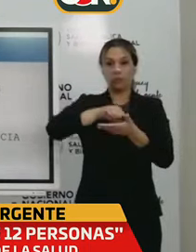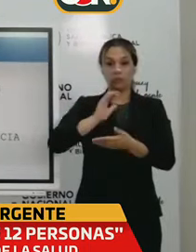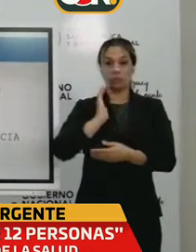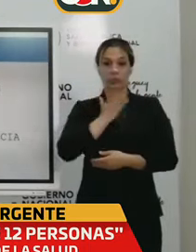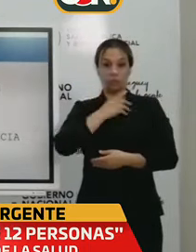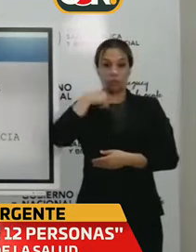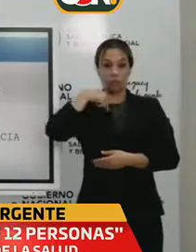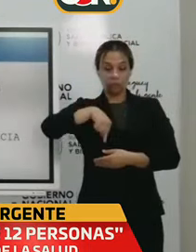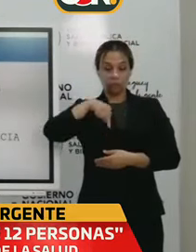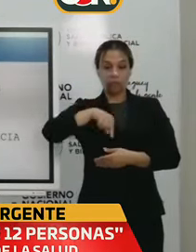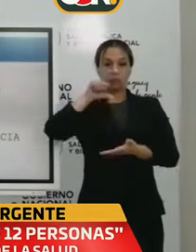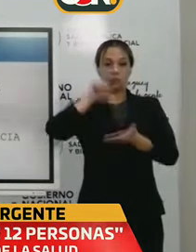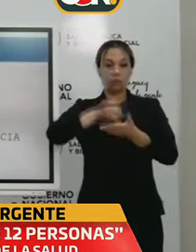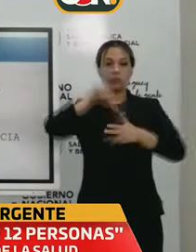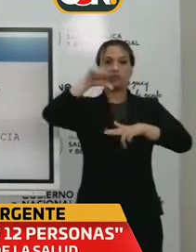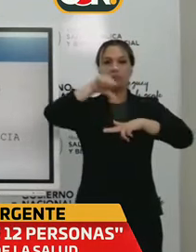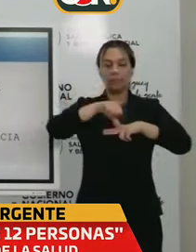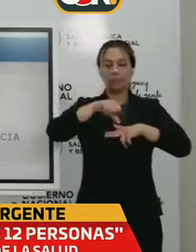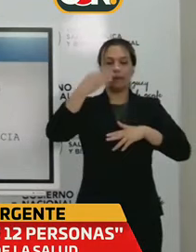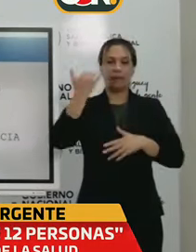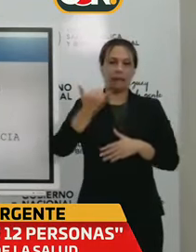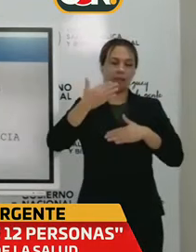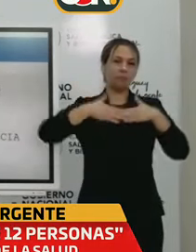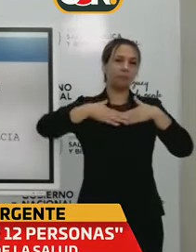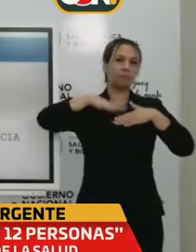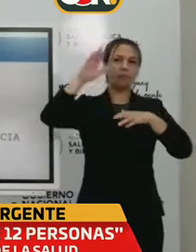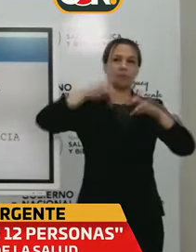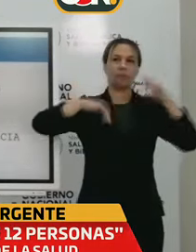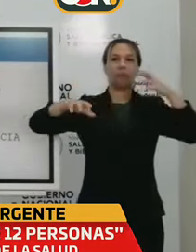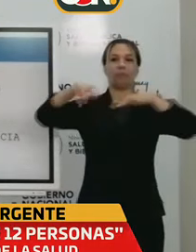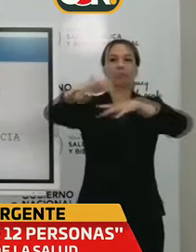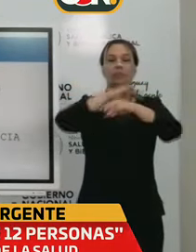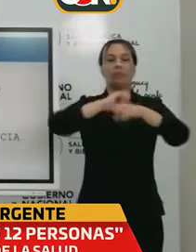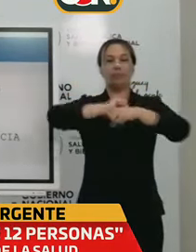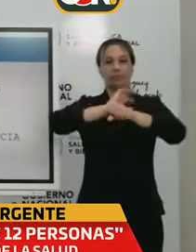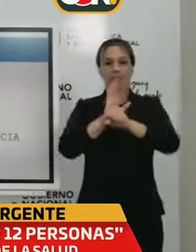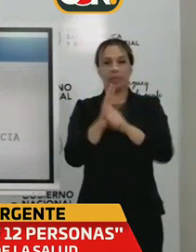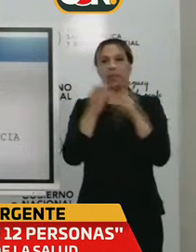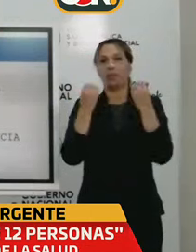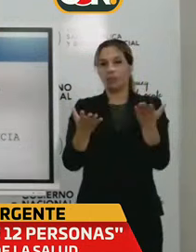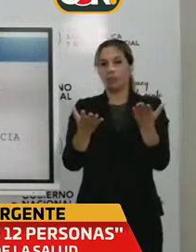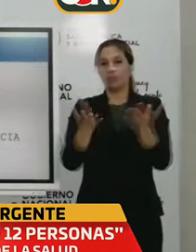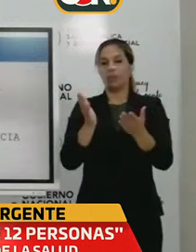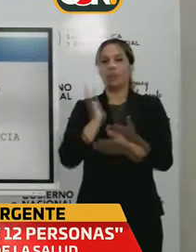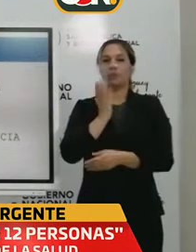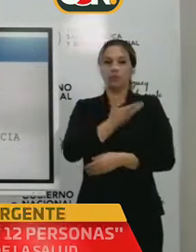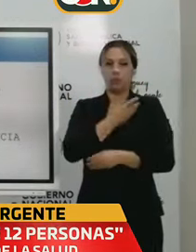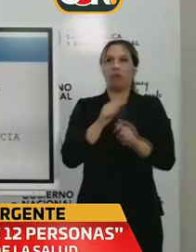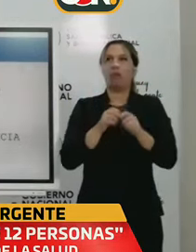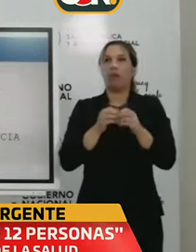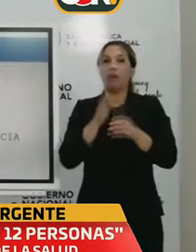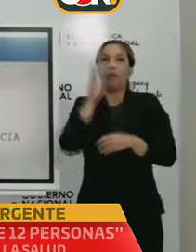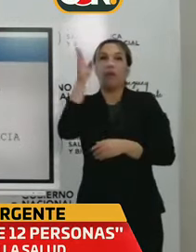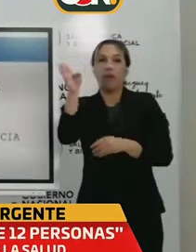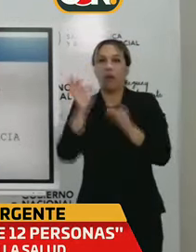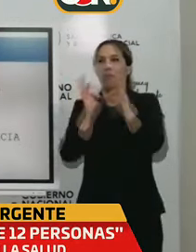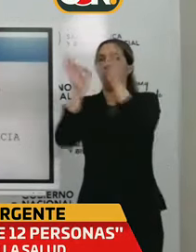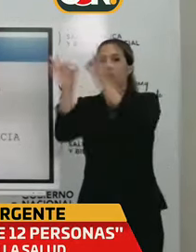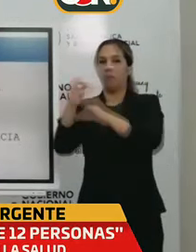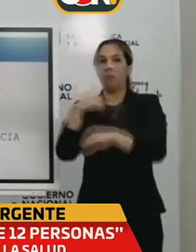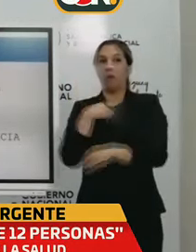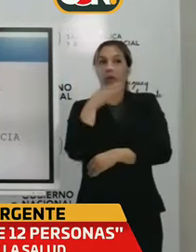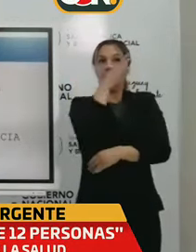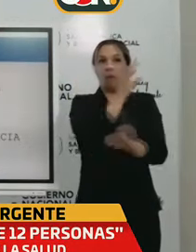acá en Asunción, en Central, tenemos más circulación viral, somos nosotros los que estamos distribuyendo el virus a todo el